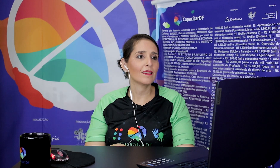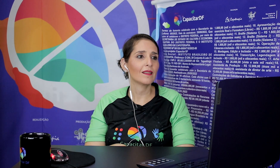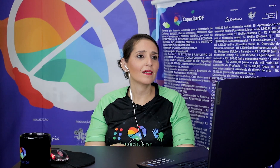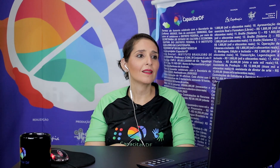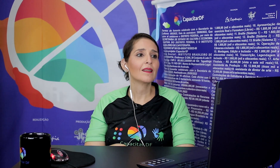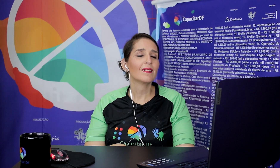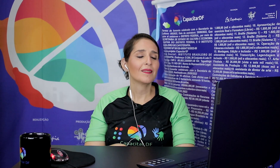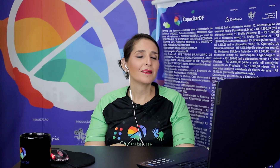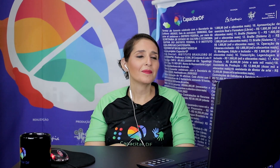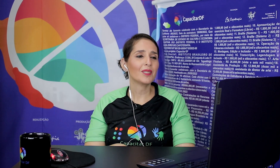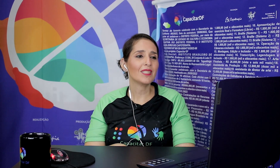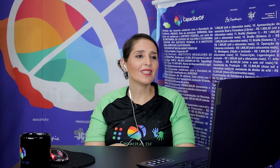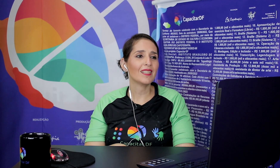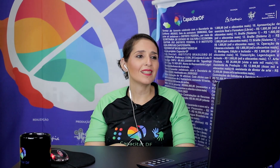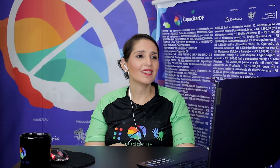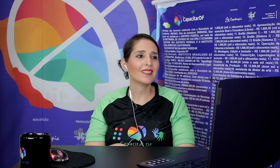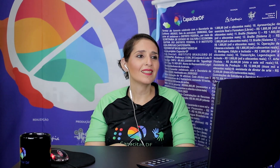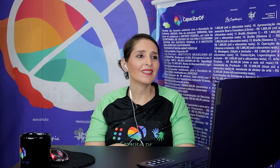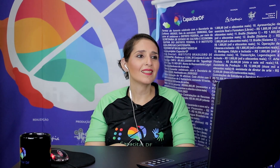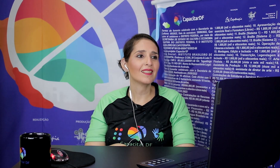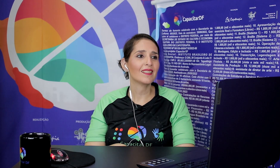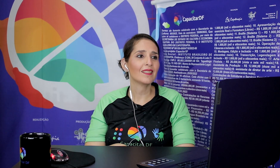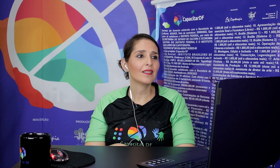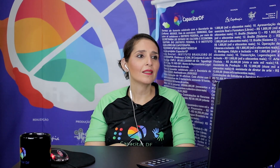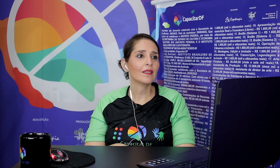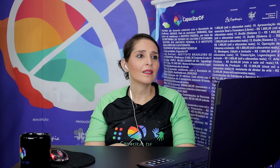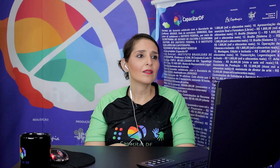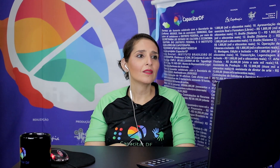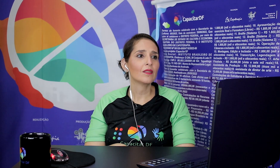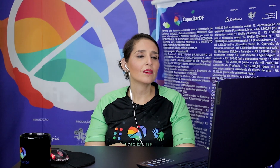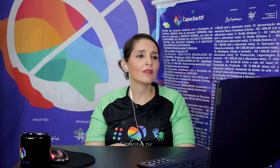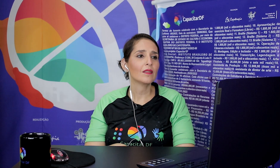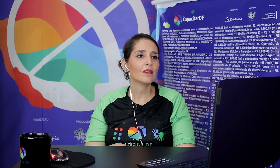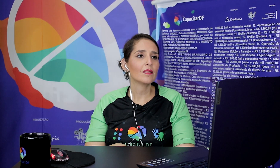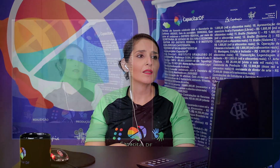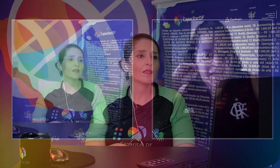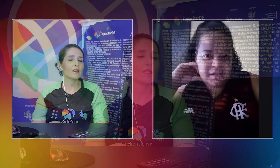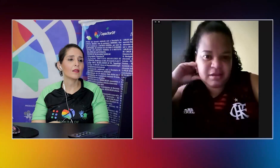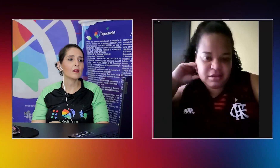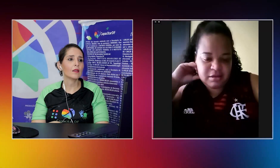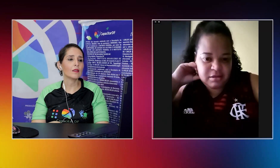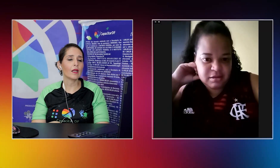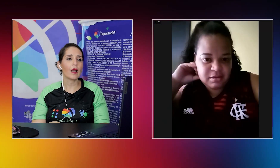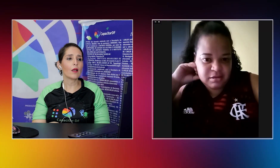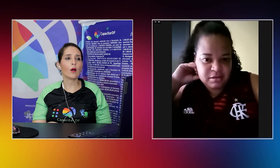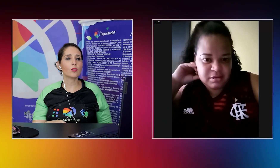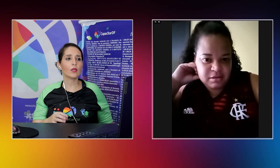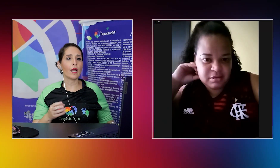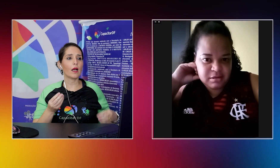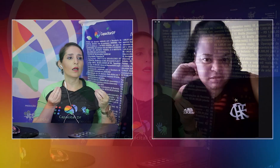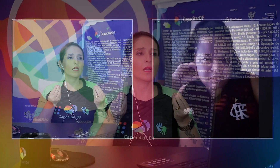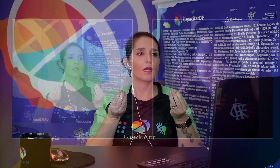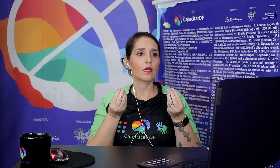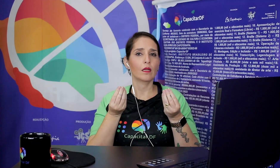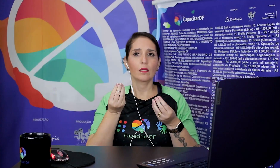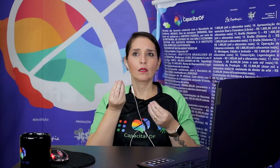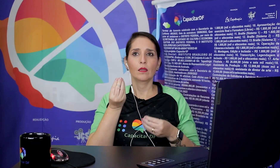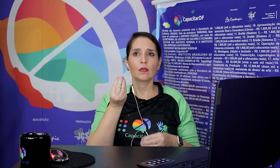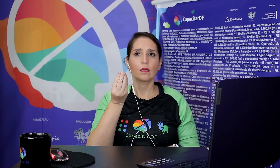Bom dia, professora. Bom Eu queria dia. sinal de entregar. Entregar igual de dar.